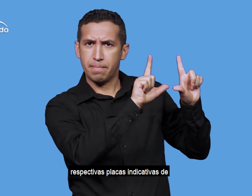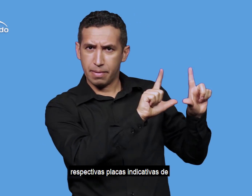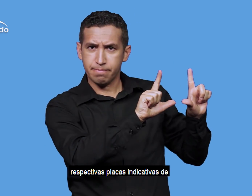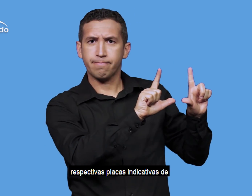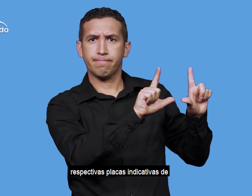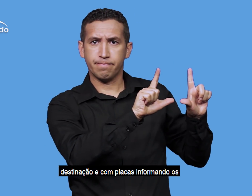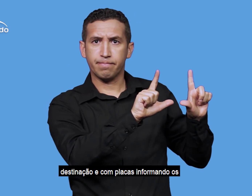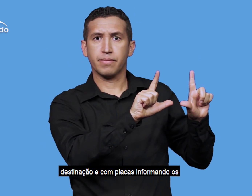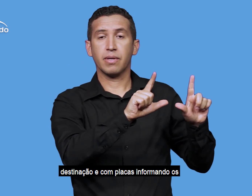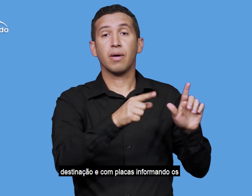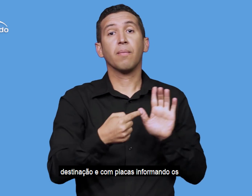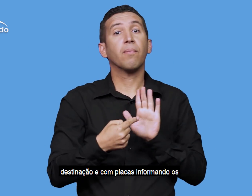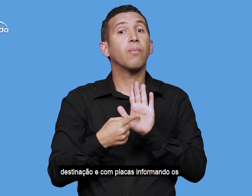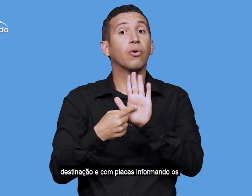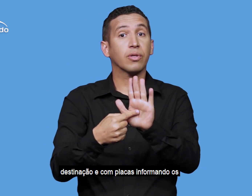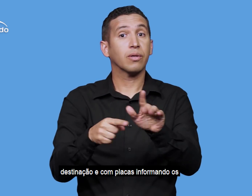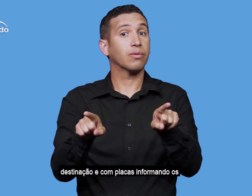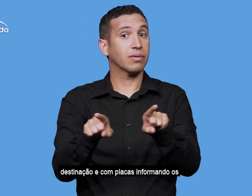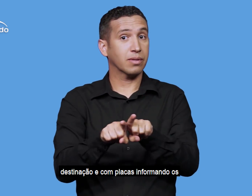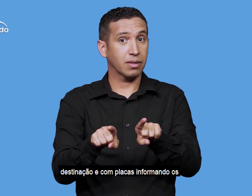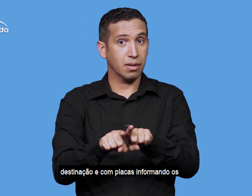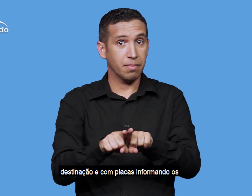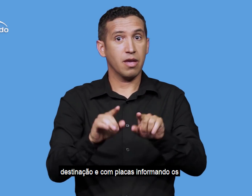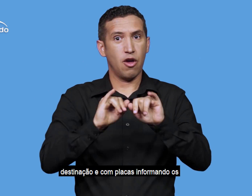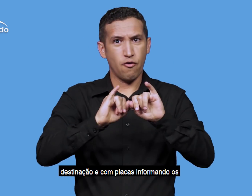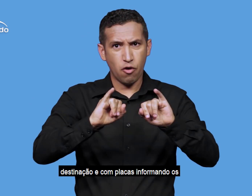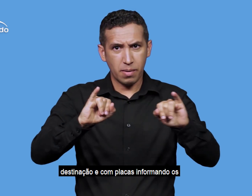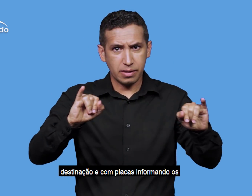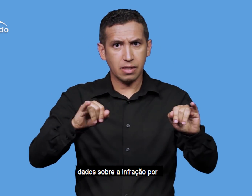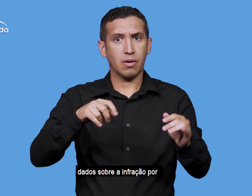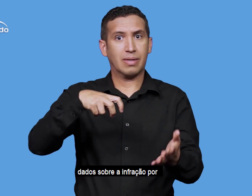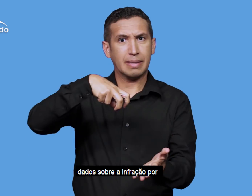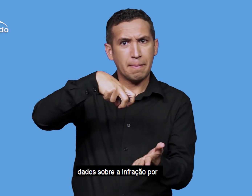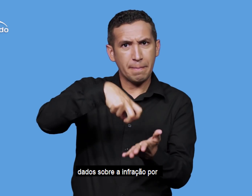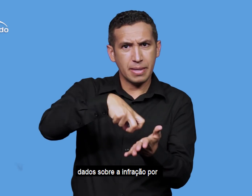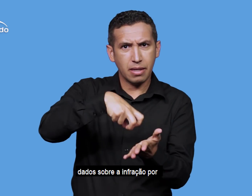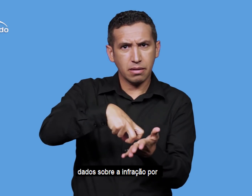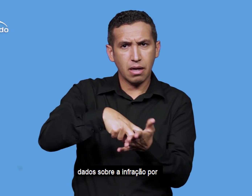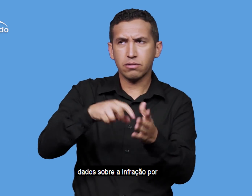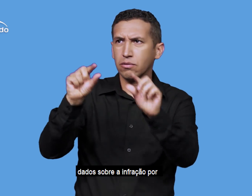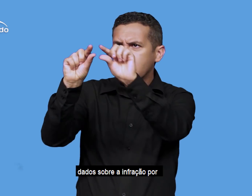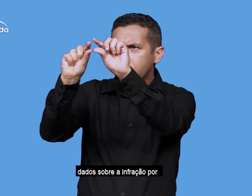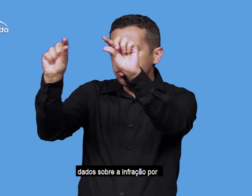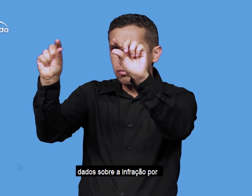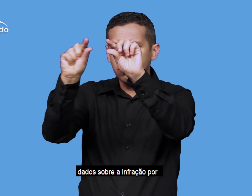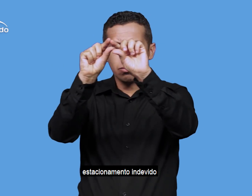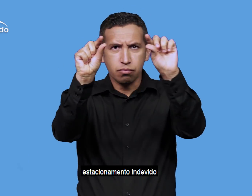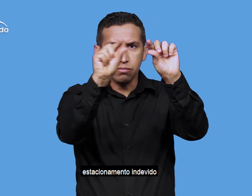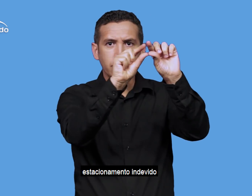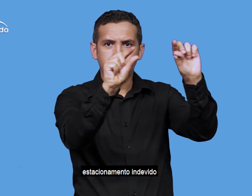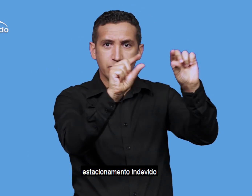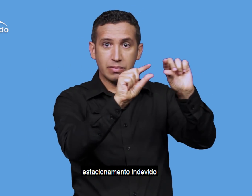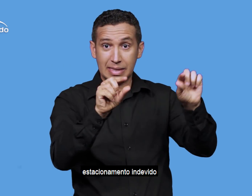de destinação e com placas informando os dados sobre a infração por estacionamento